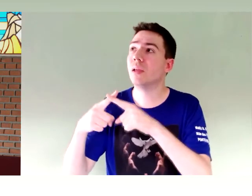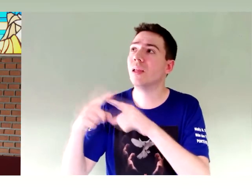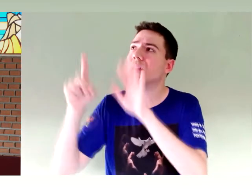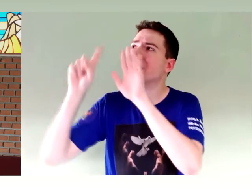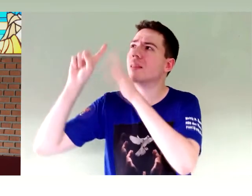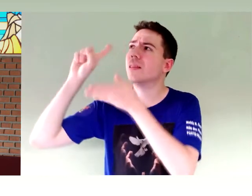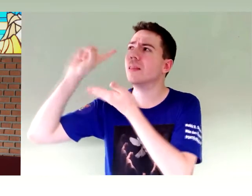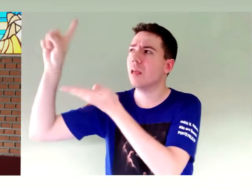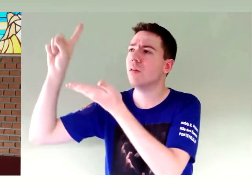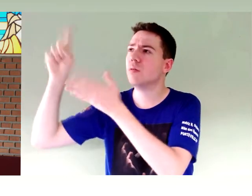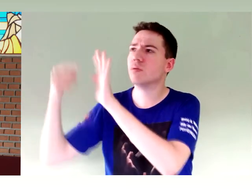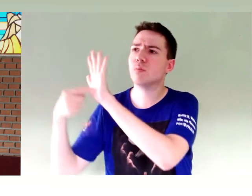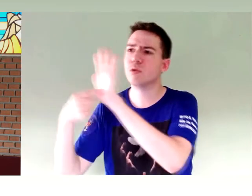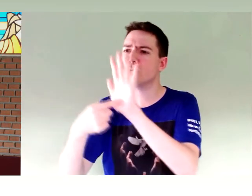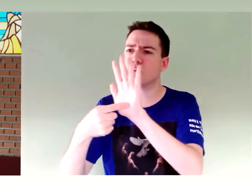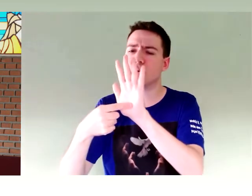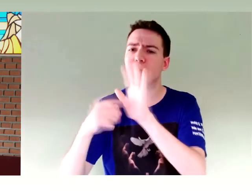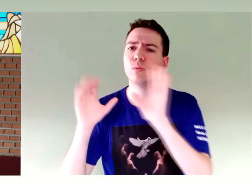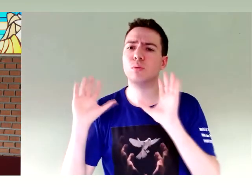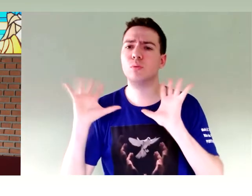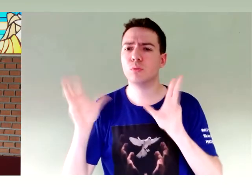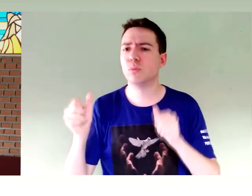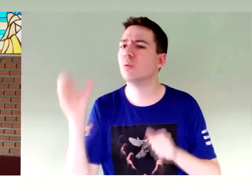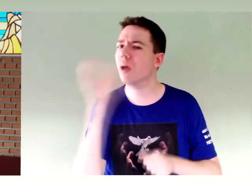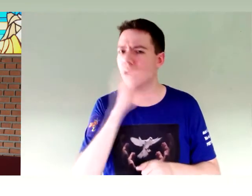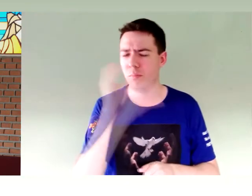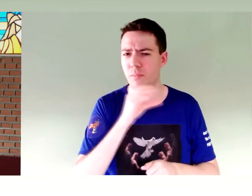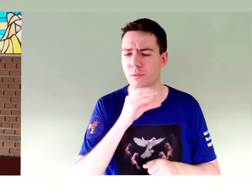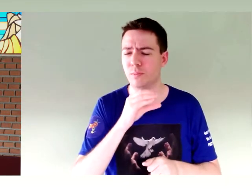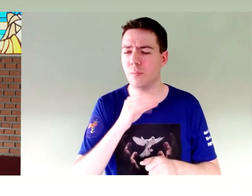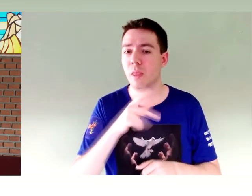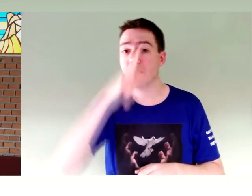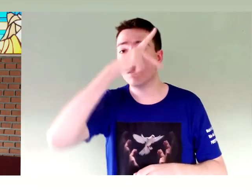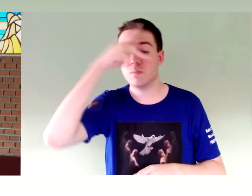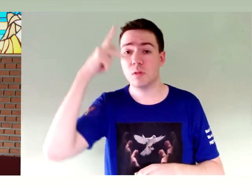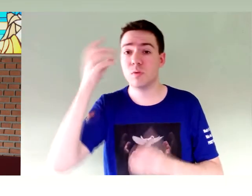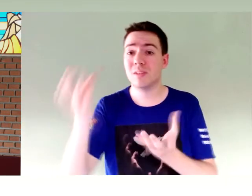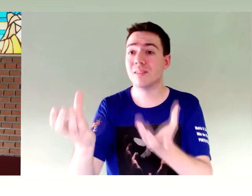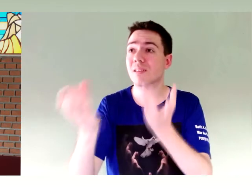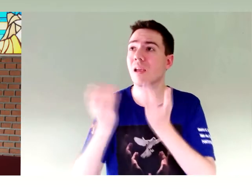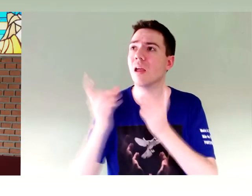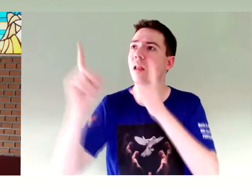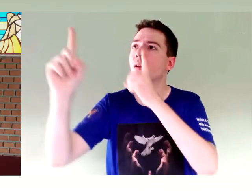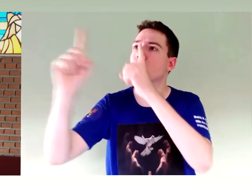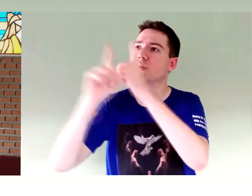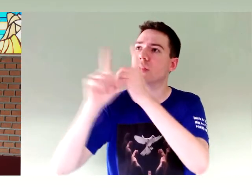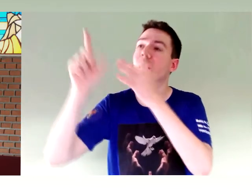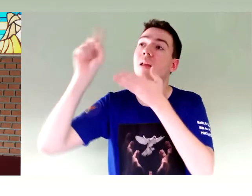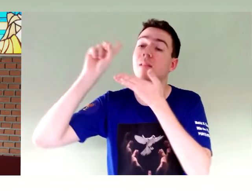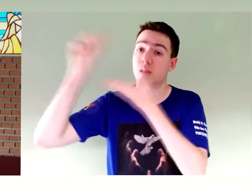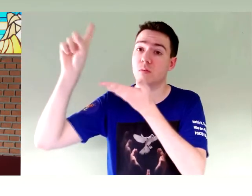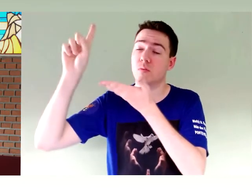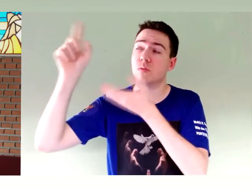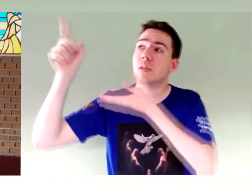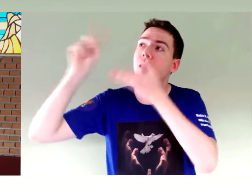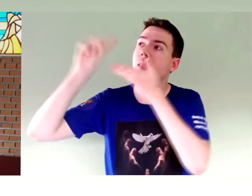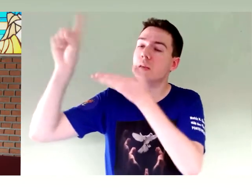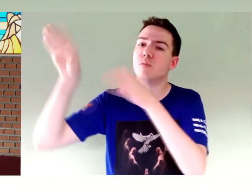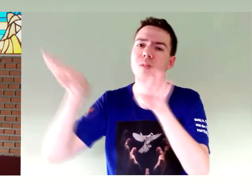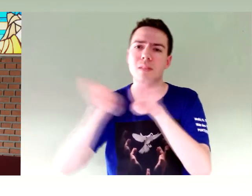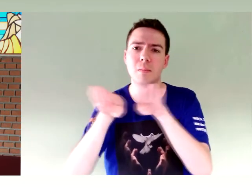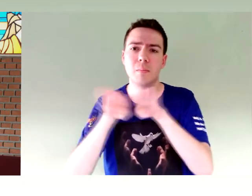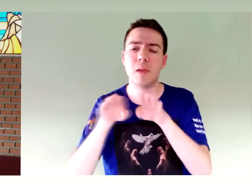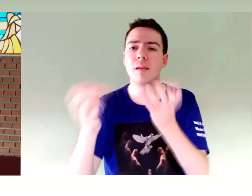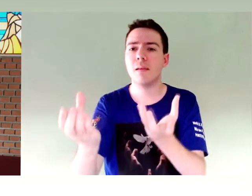revelou logo tudo de uma vez? O ser humano deseja encontrar Deus e Deus